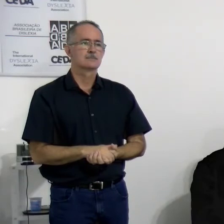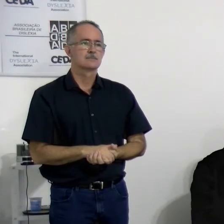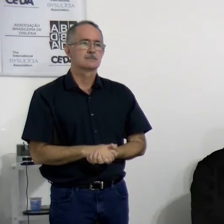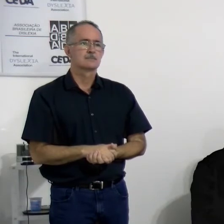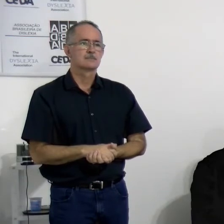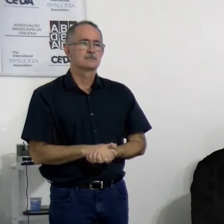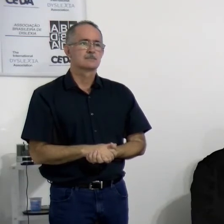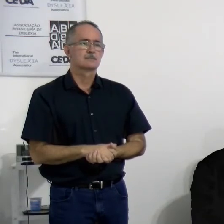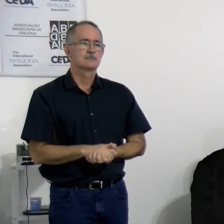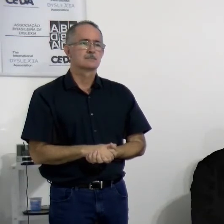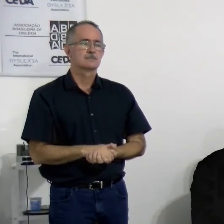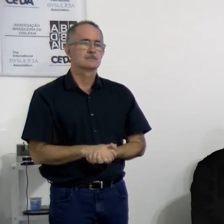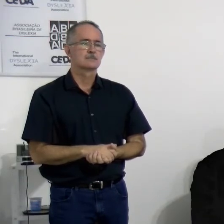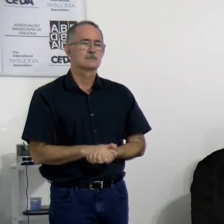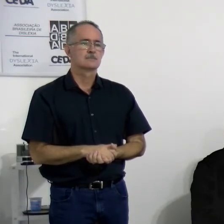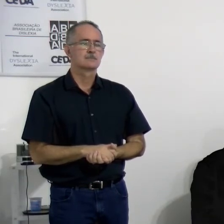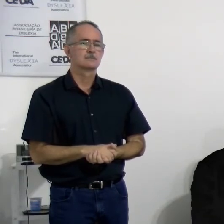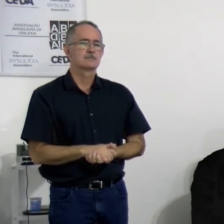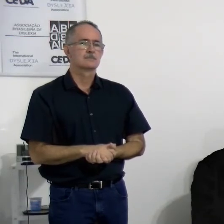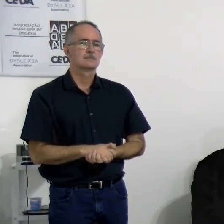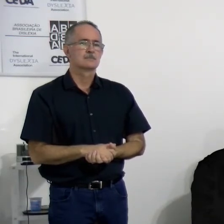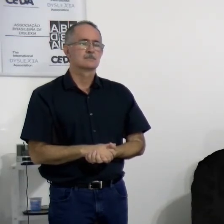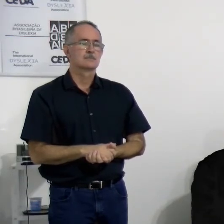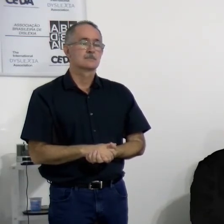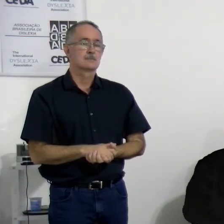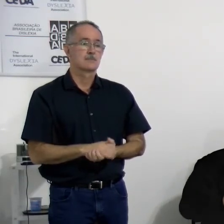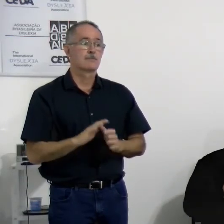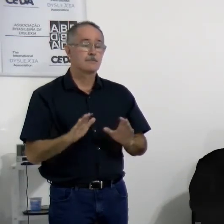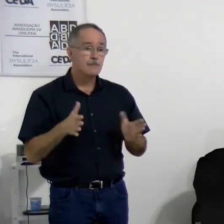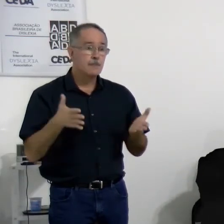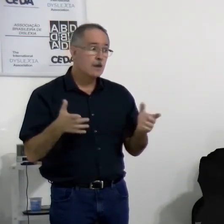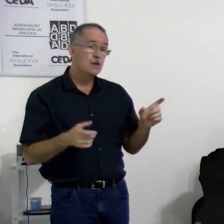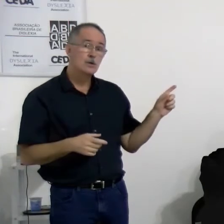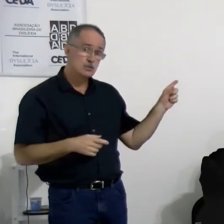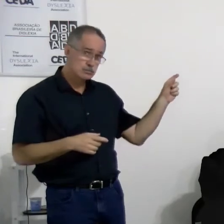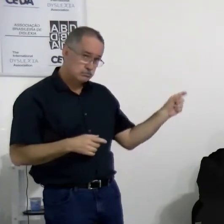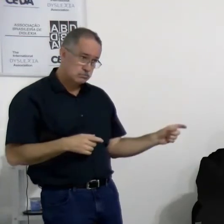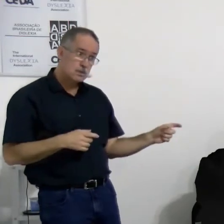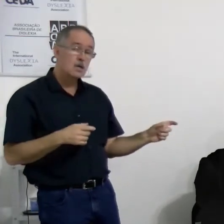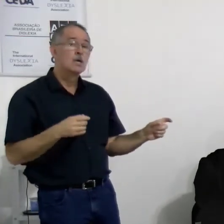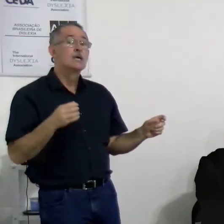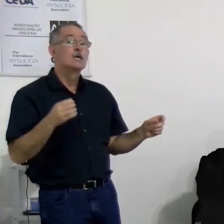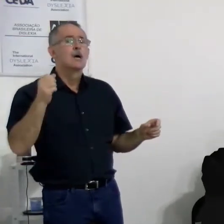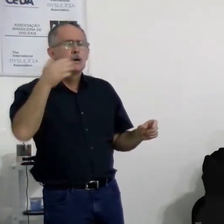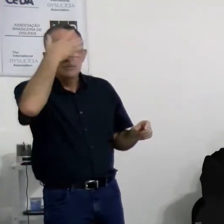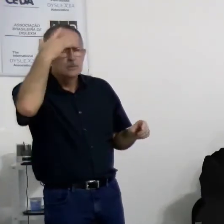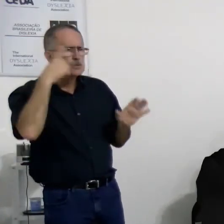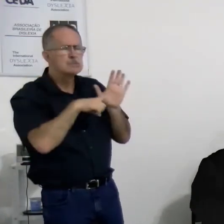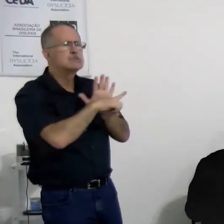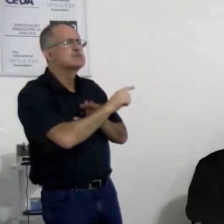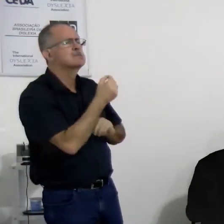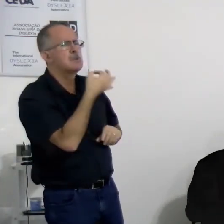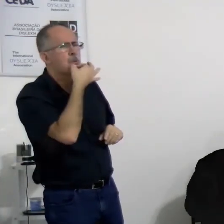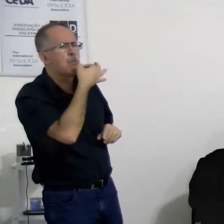to multimedia screen technology. Então, ele falou que foi, lhe foi perguntado o que, que ele